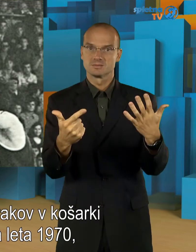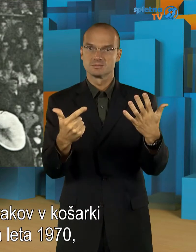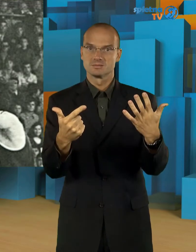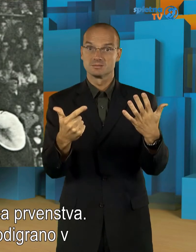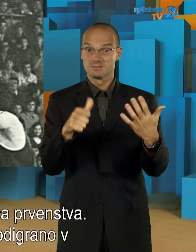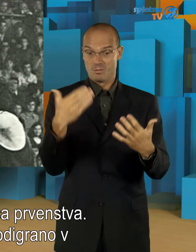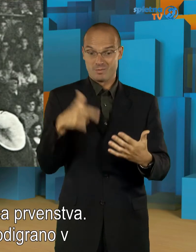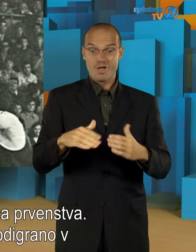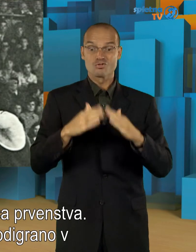prvenstva.